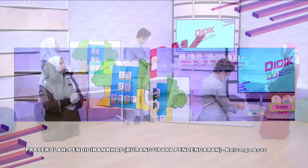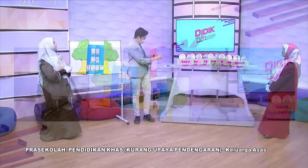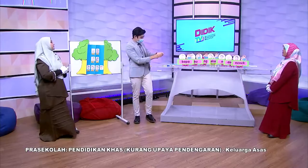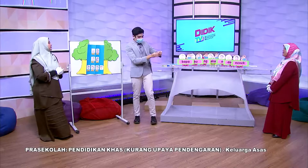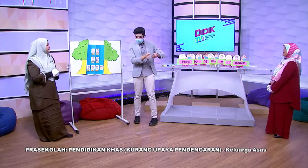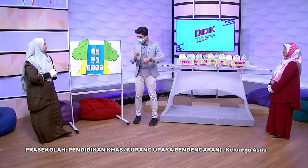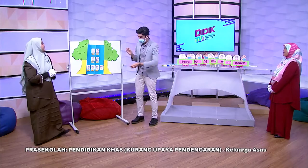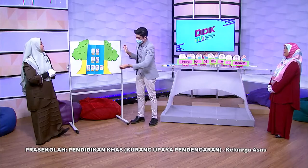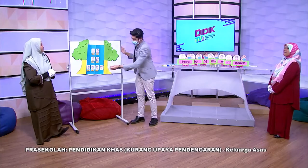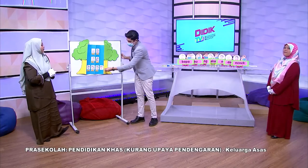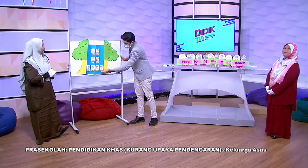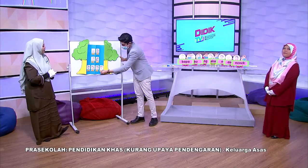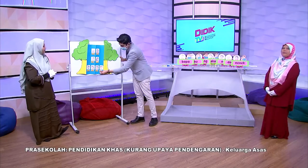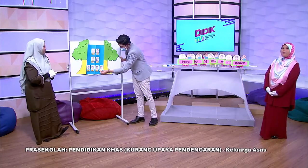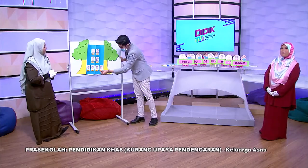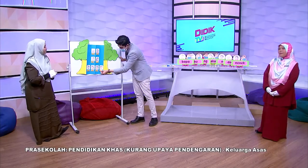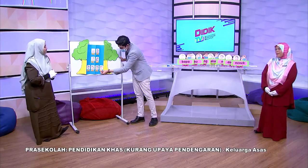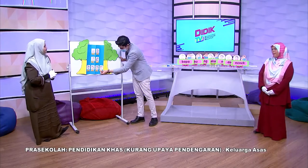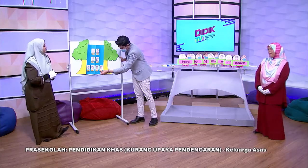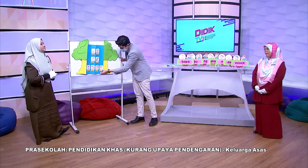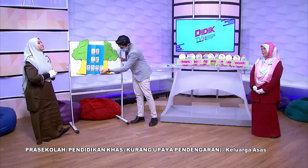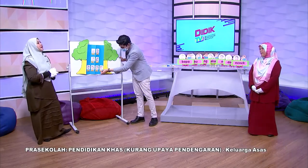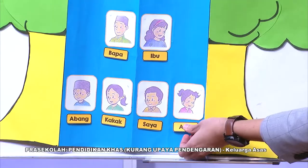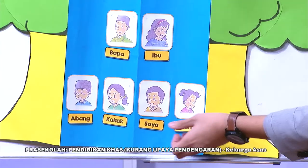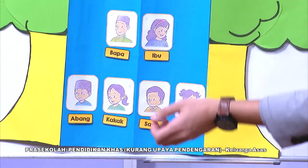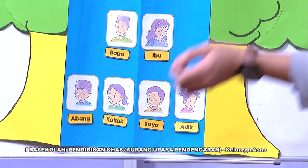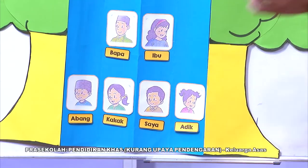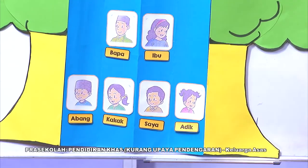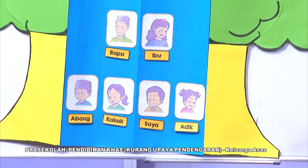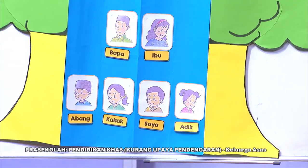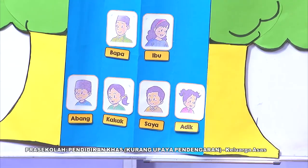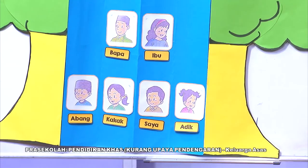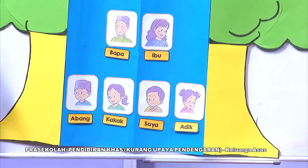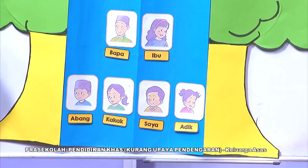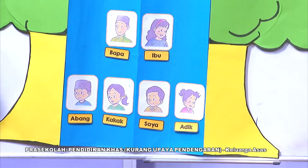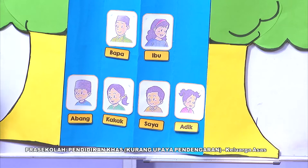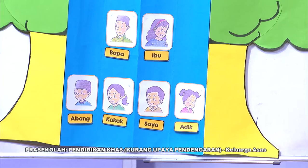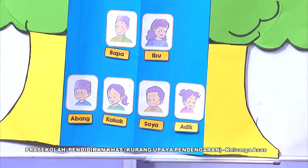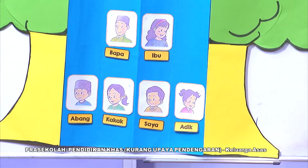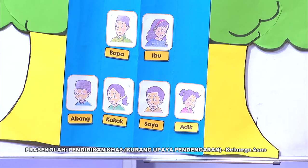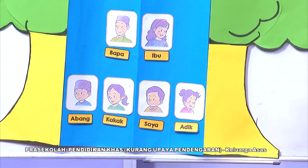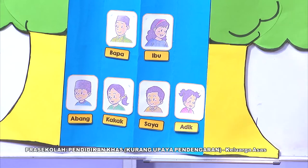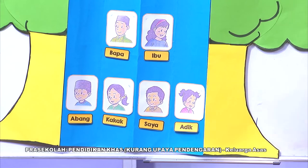Adik ke sini paint ada tajuk tajuk